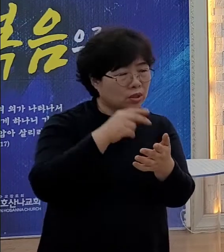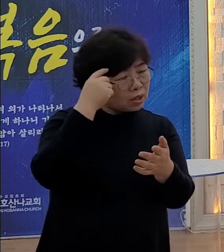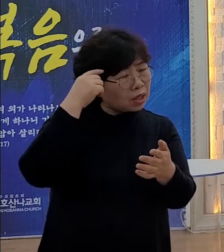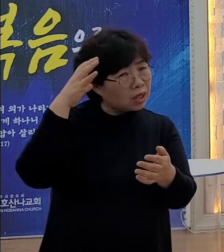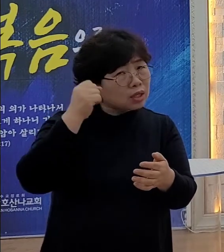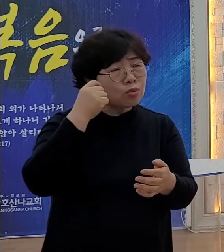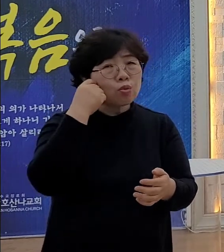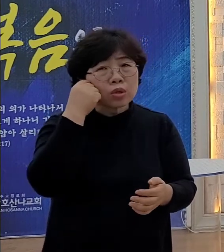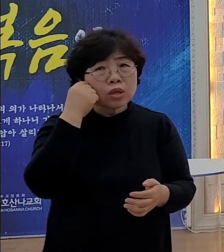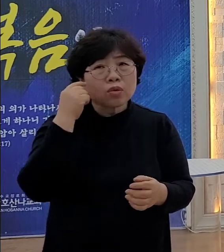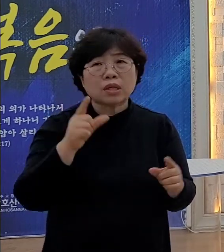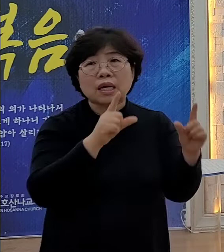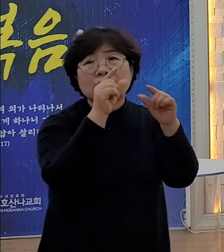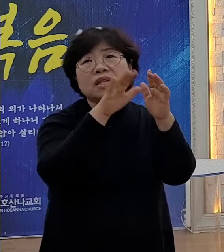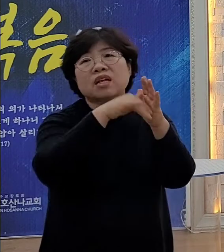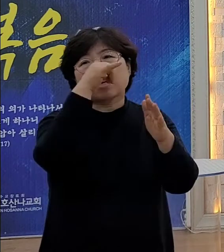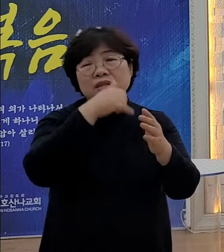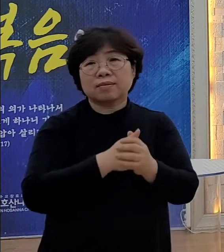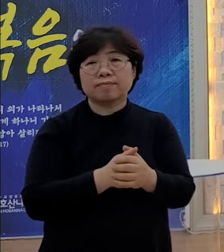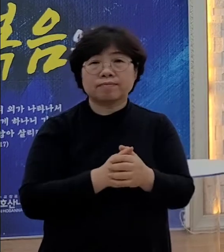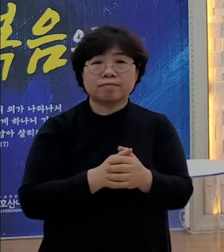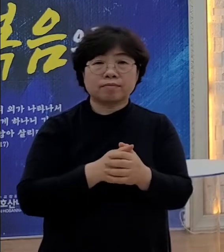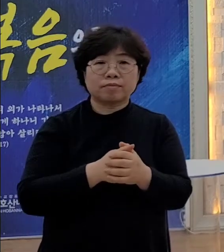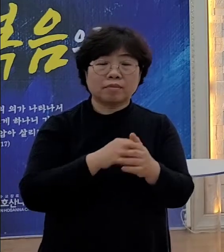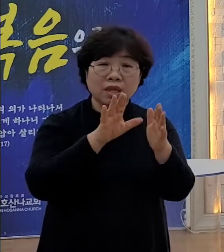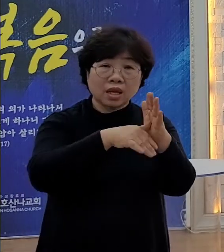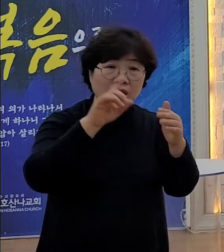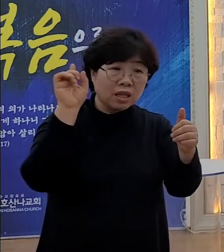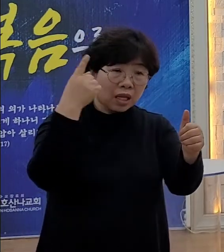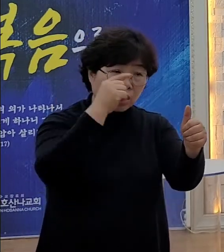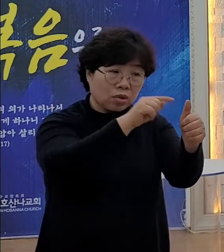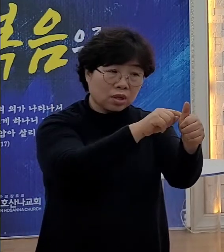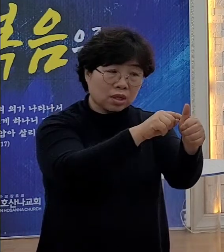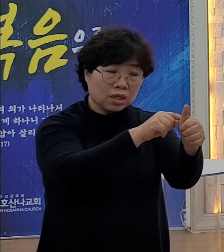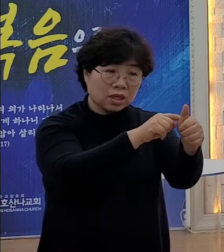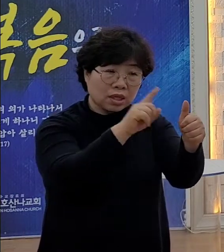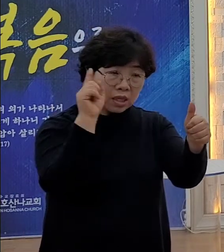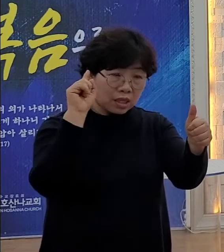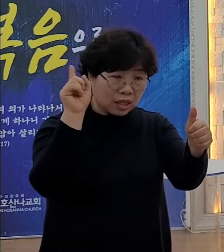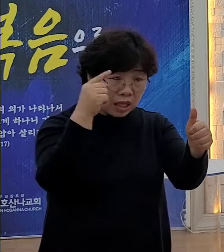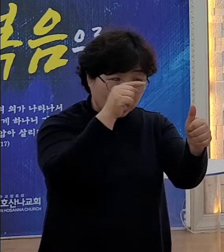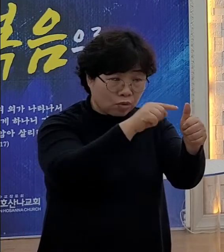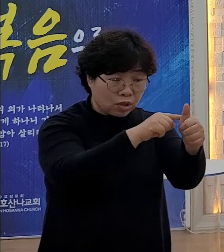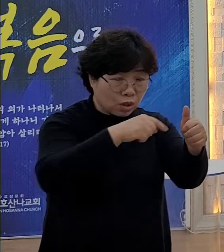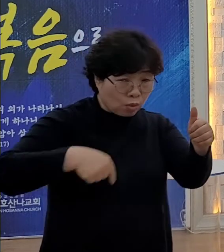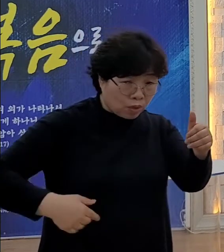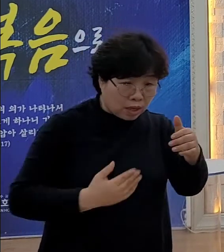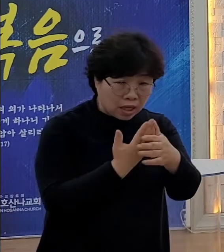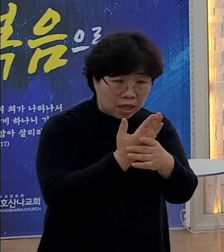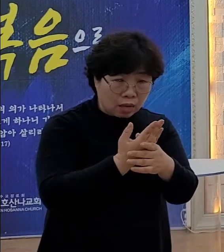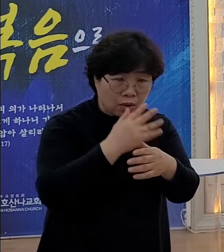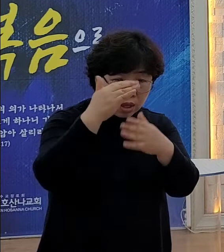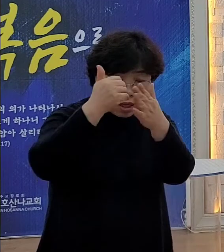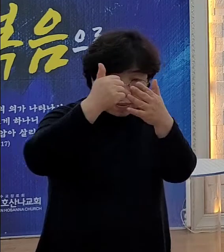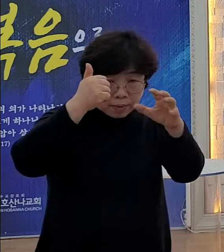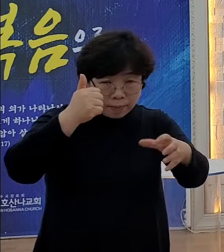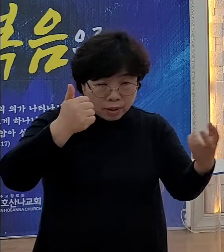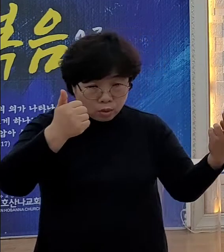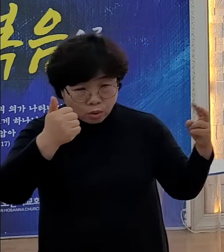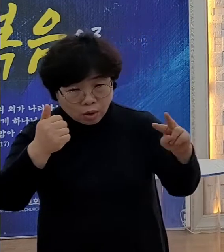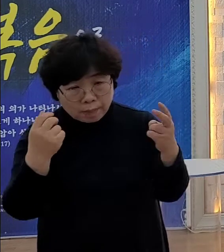살았습니다. 그때 여러분 다윗이 어떻게 회개하고 하나님 앞에 다시 돌이켰습니까?